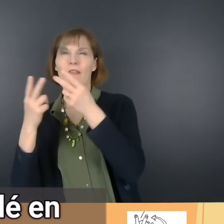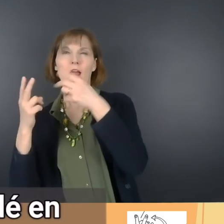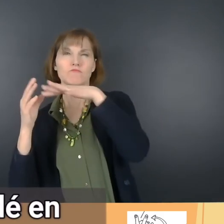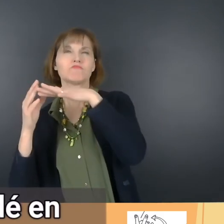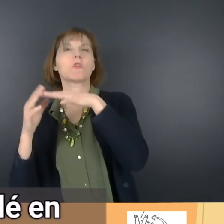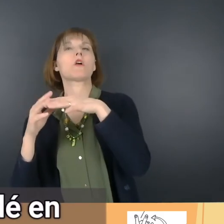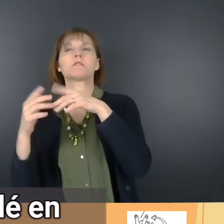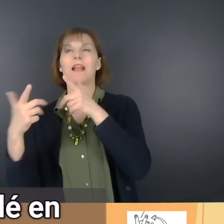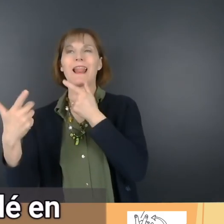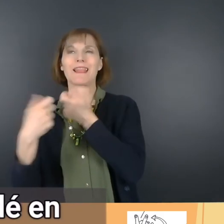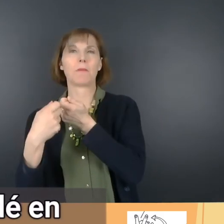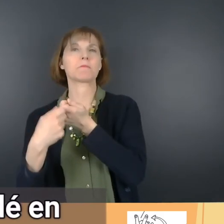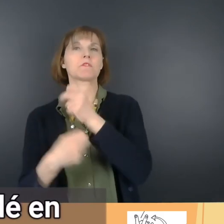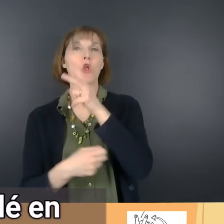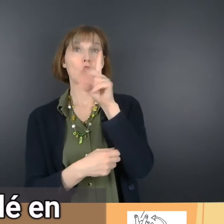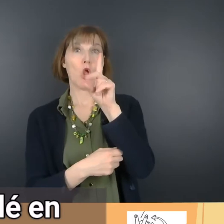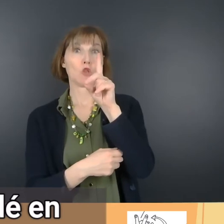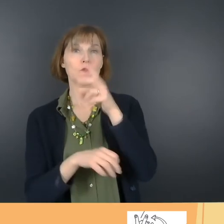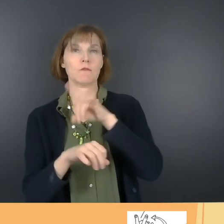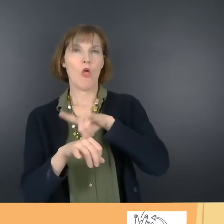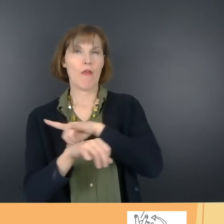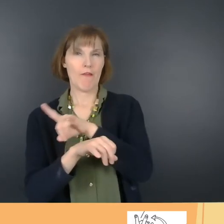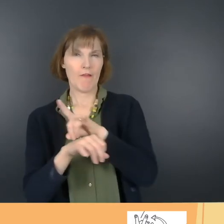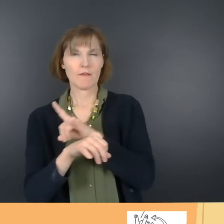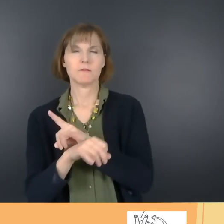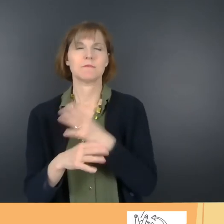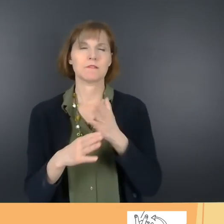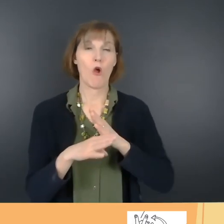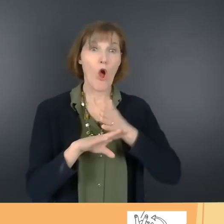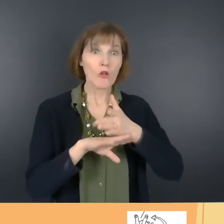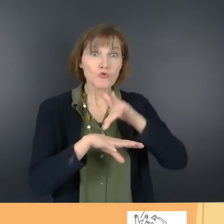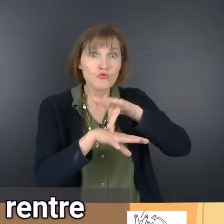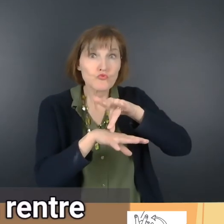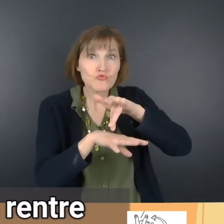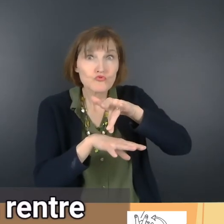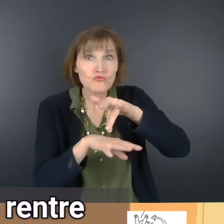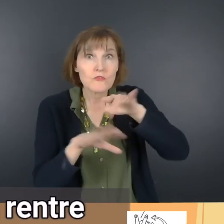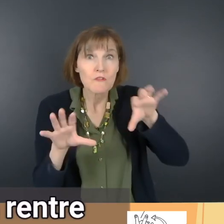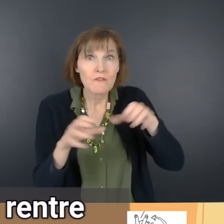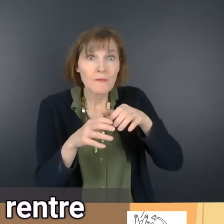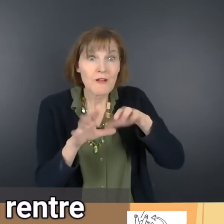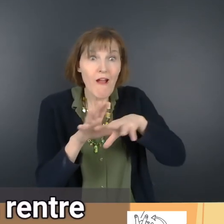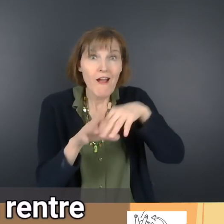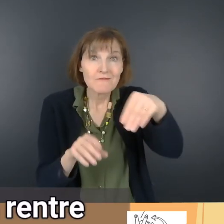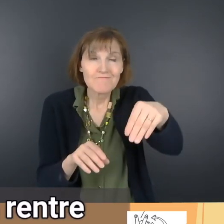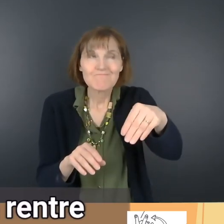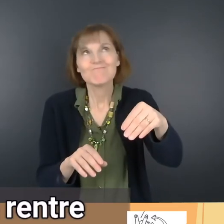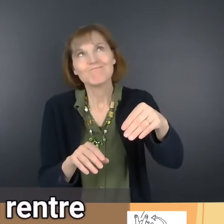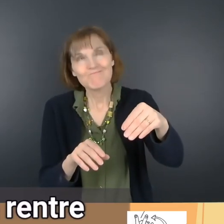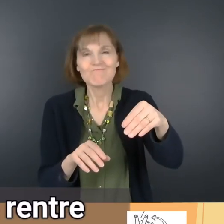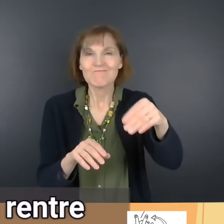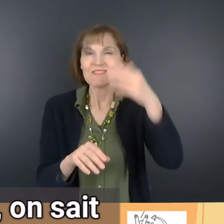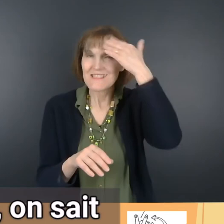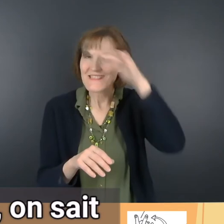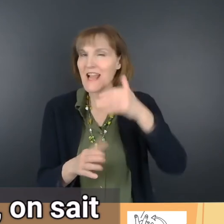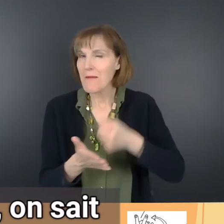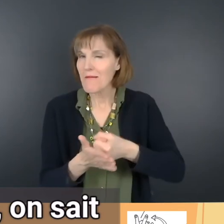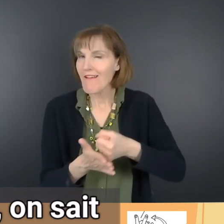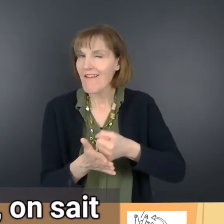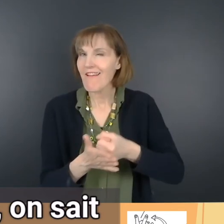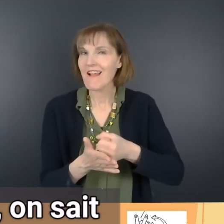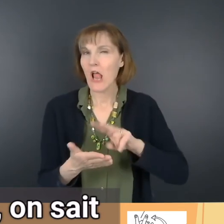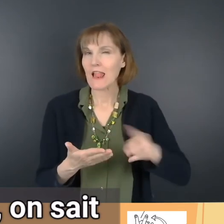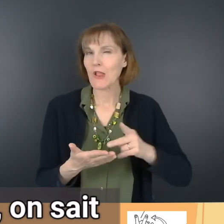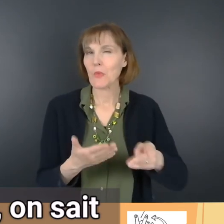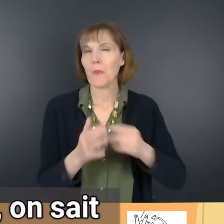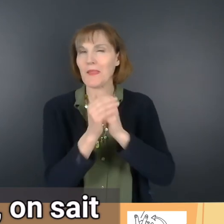qui est demandé en fonction du nombre d'heures, 30 heures, vous voyez. Mais là, si on rentre dans cette formation-là, quand on sort,